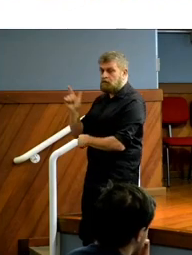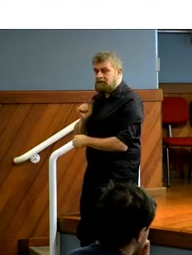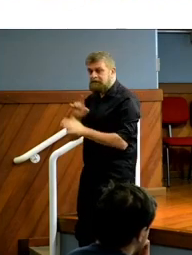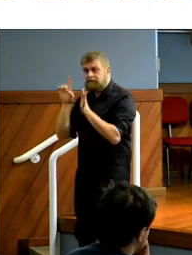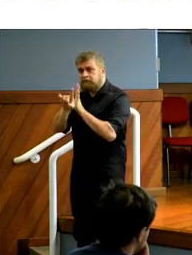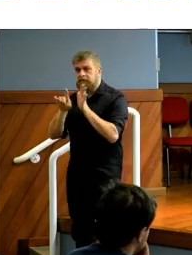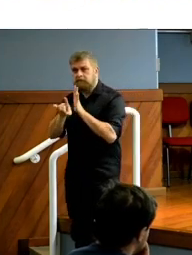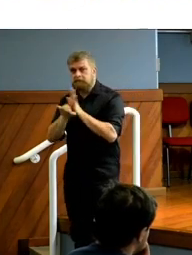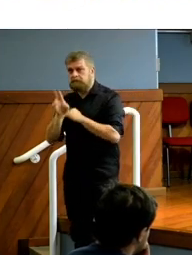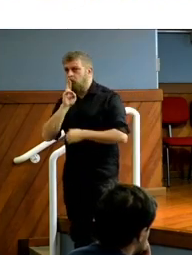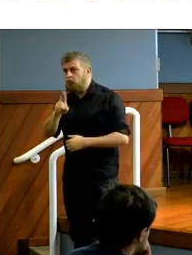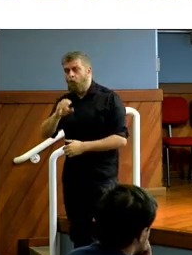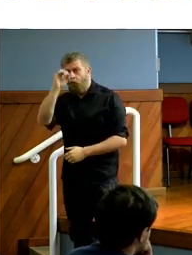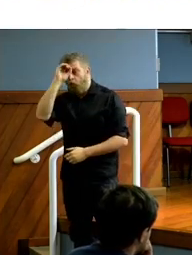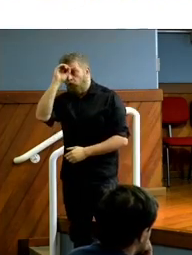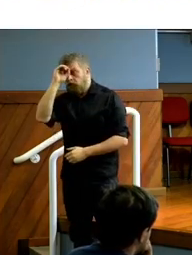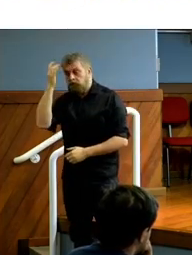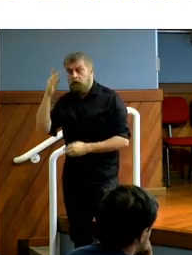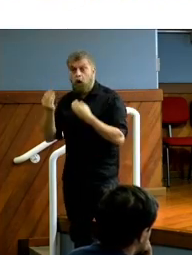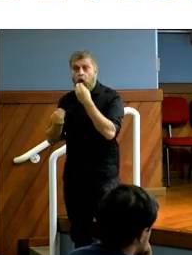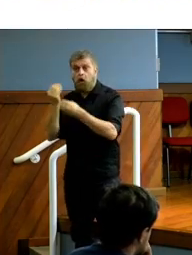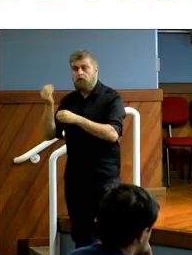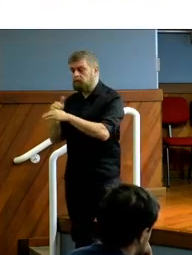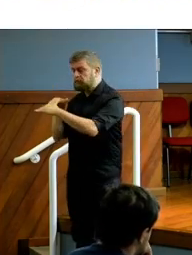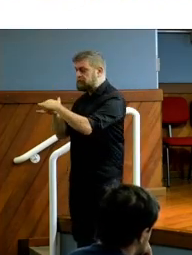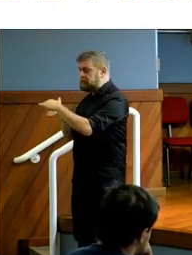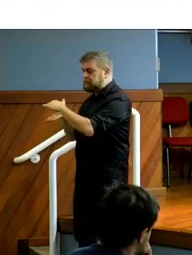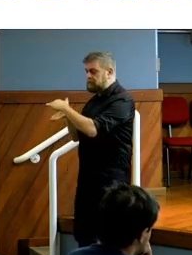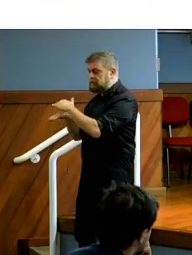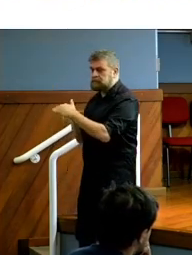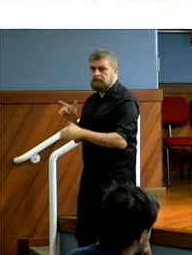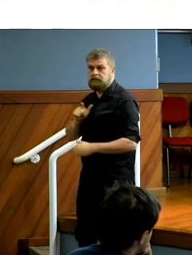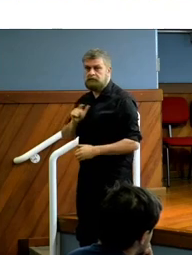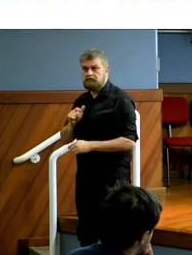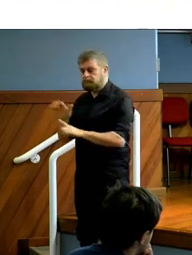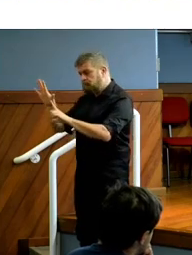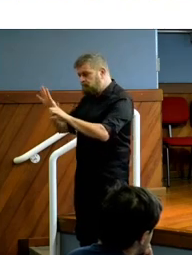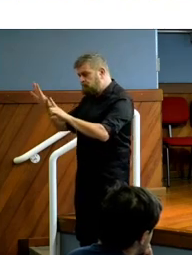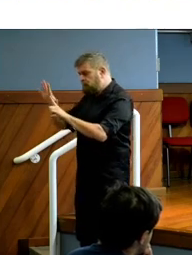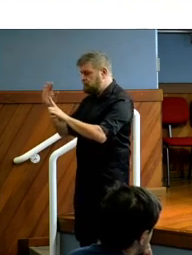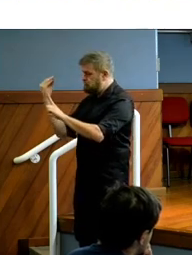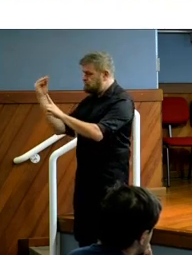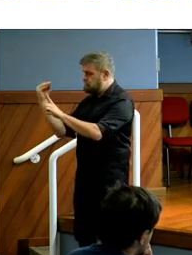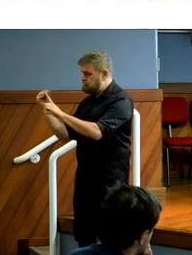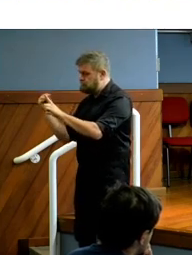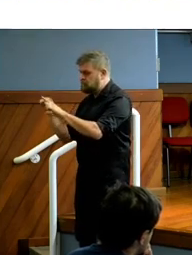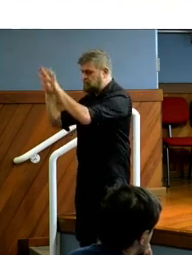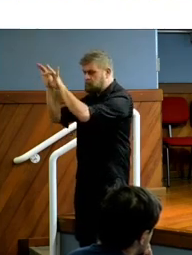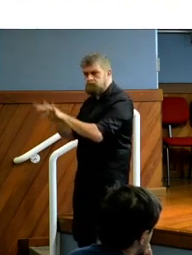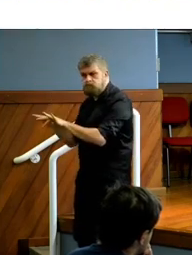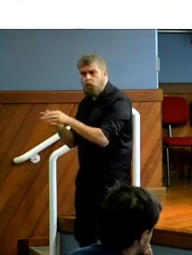gente ainda não sabe responder. Como guardar determinados formatos, como dar acesso a esses